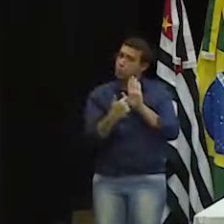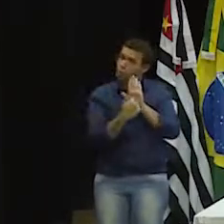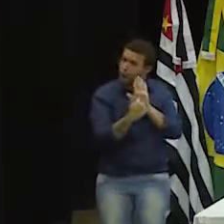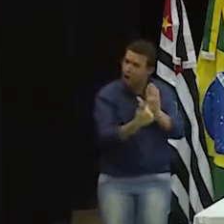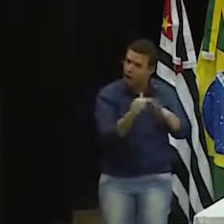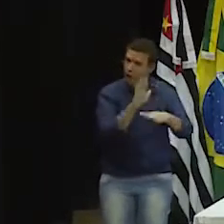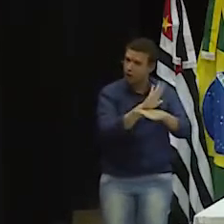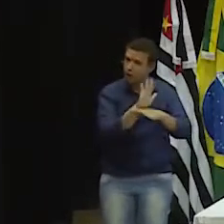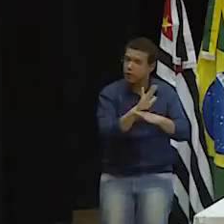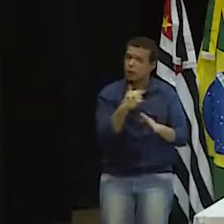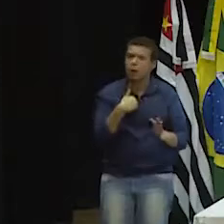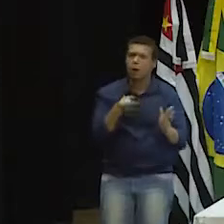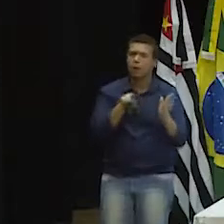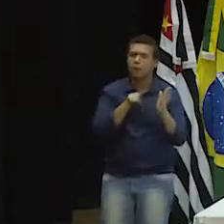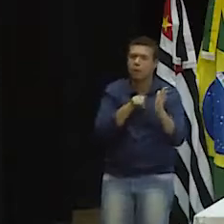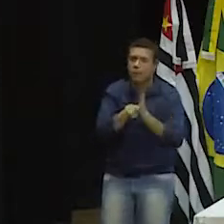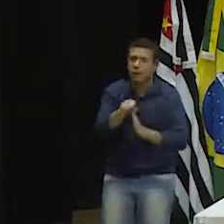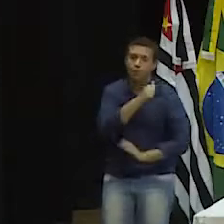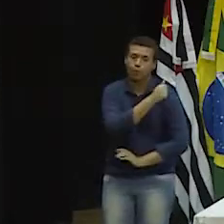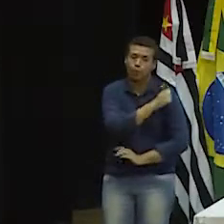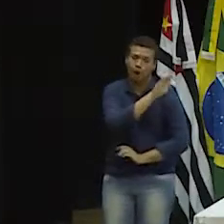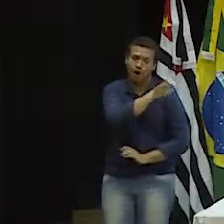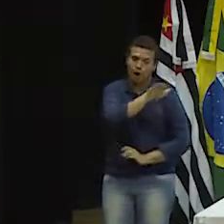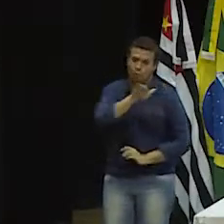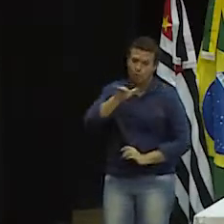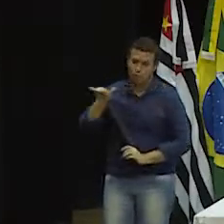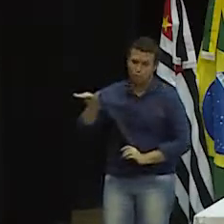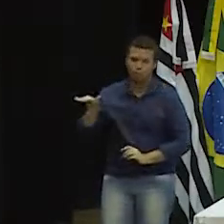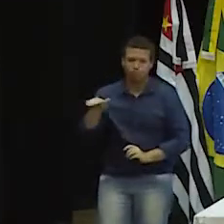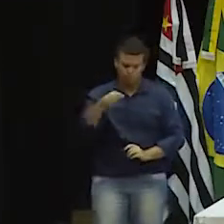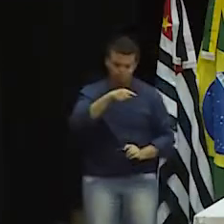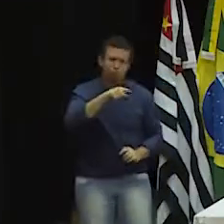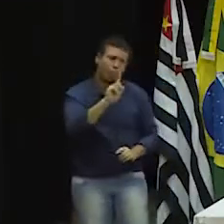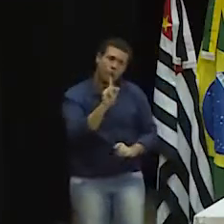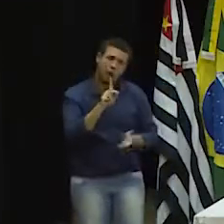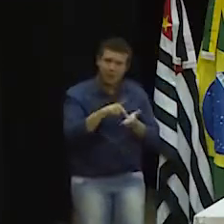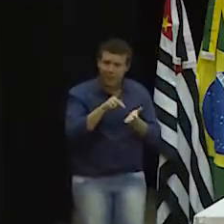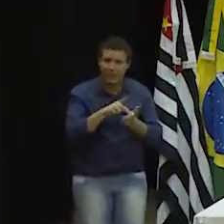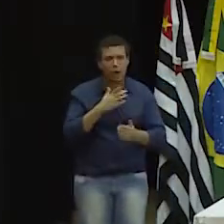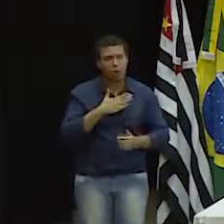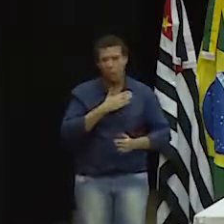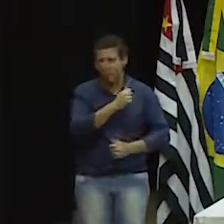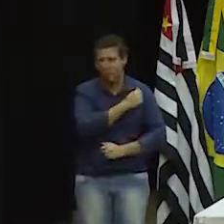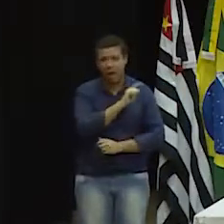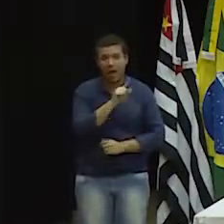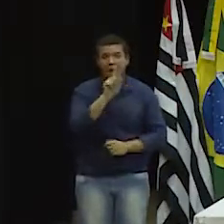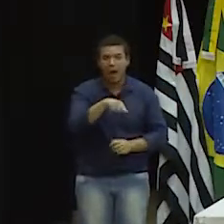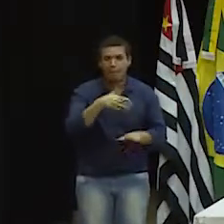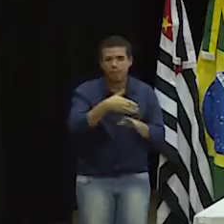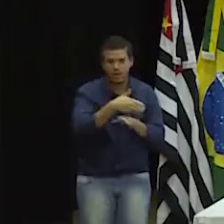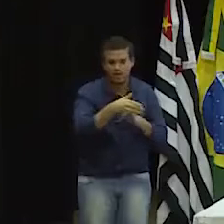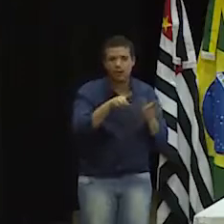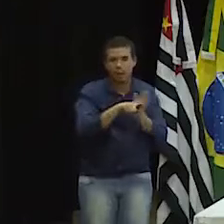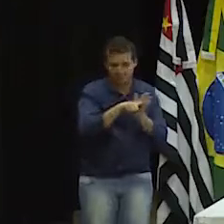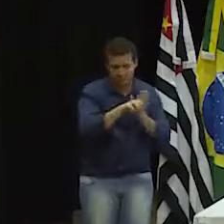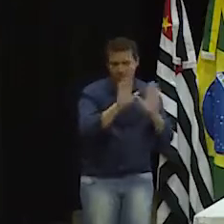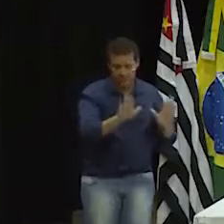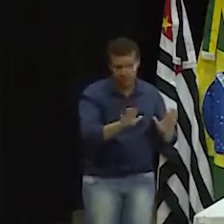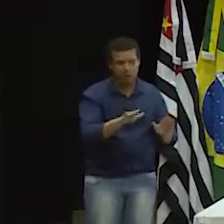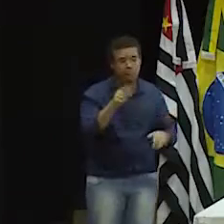crianças. Antes de mostrar o vídeo, eu fazia algumas perguntas para os alunos. Na verdade, eles... não eram